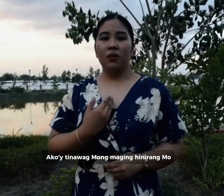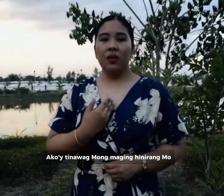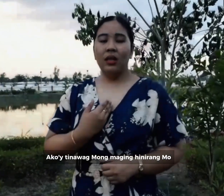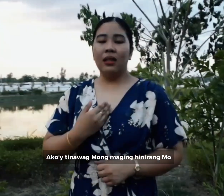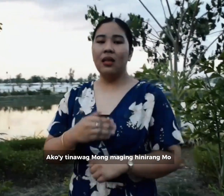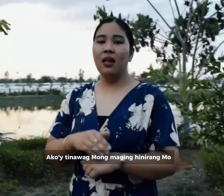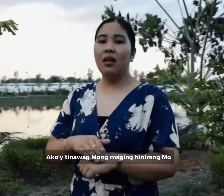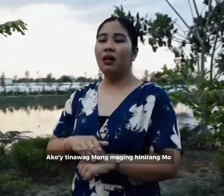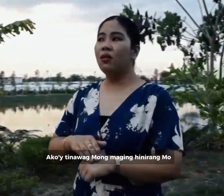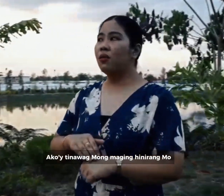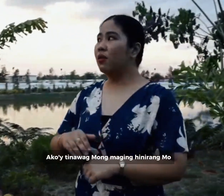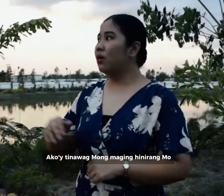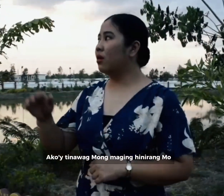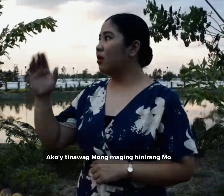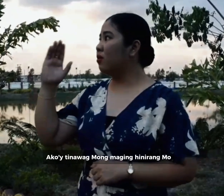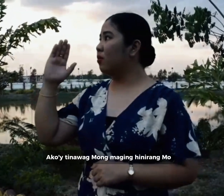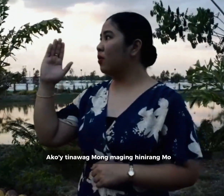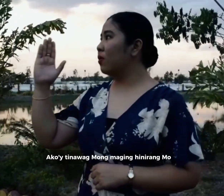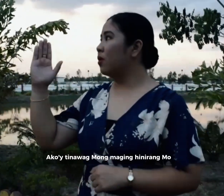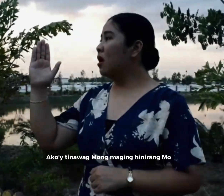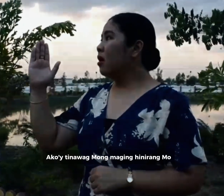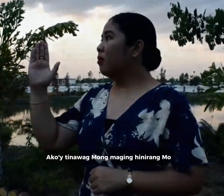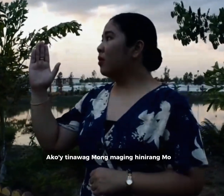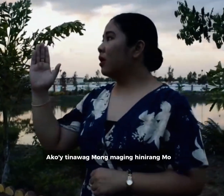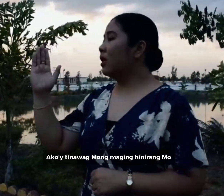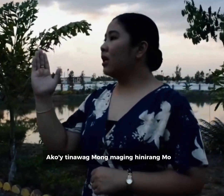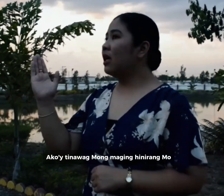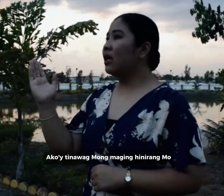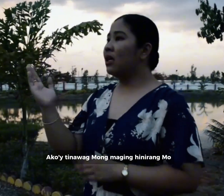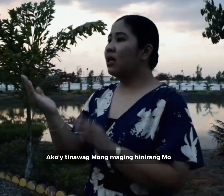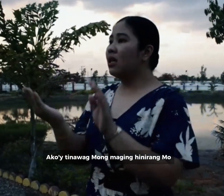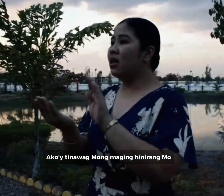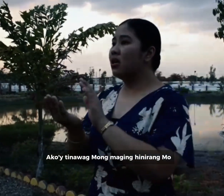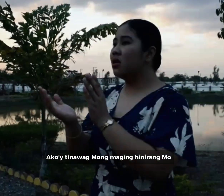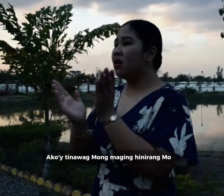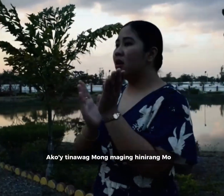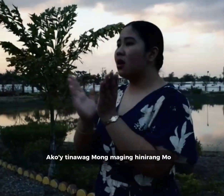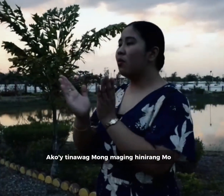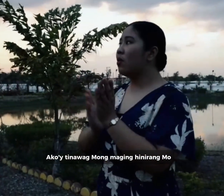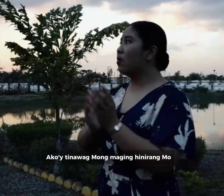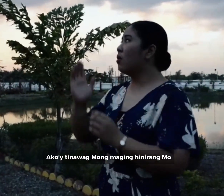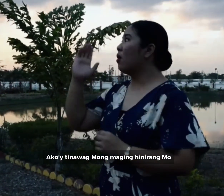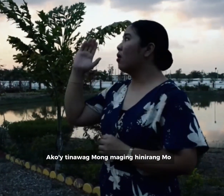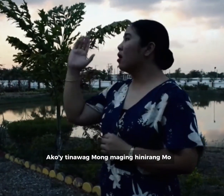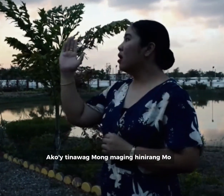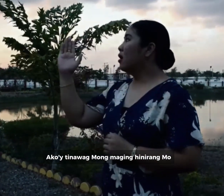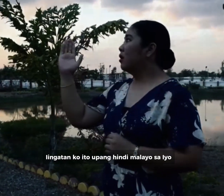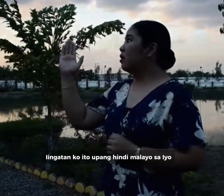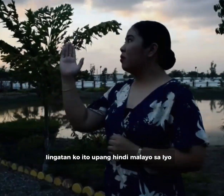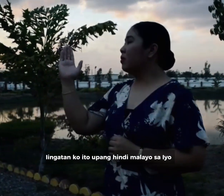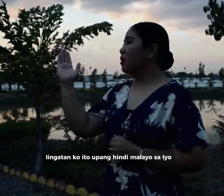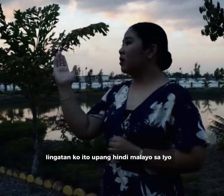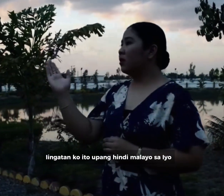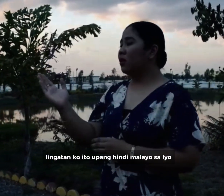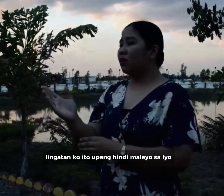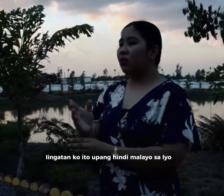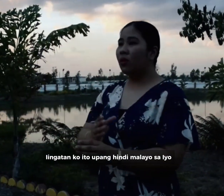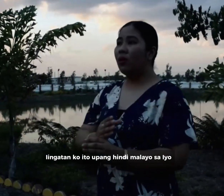Ako'y tinawag mong maging hinirang mo. Ingatan ko